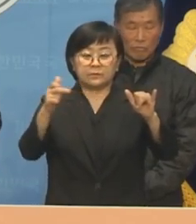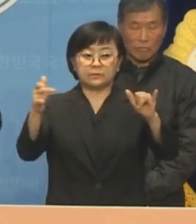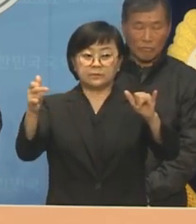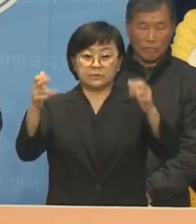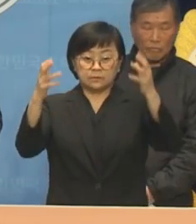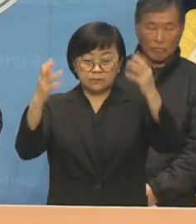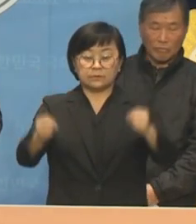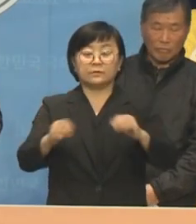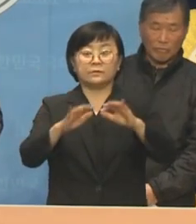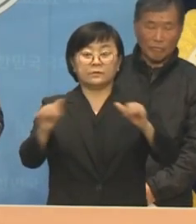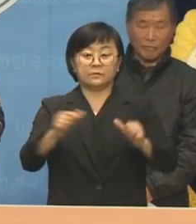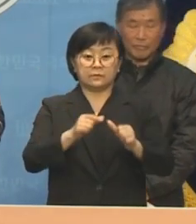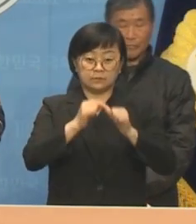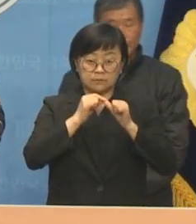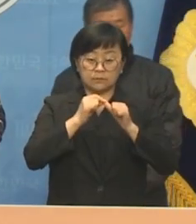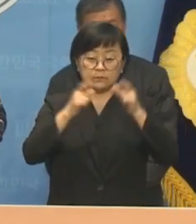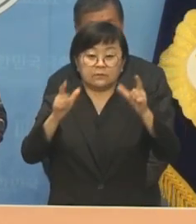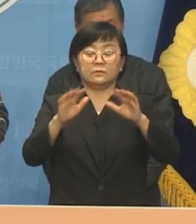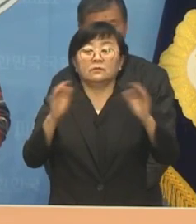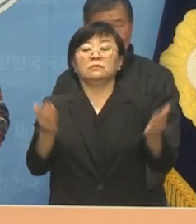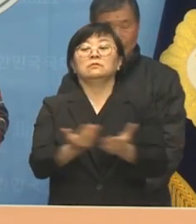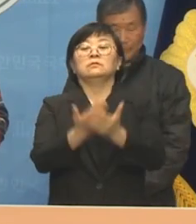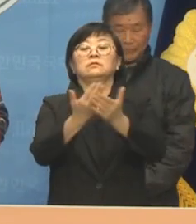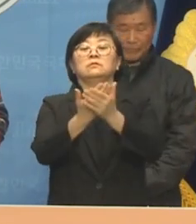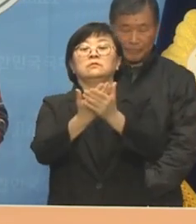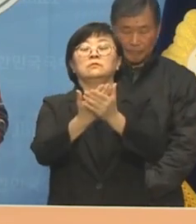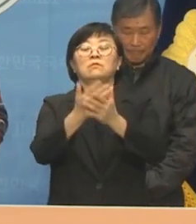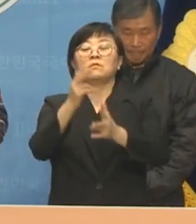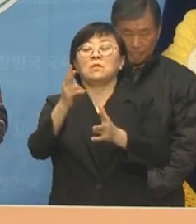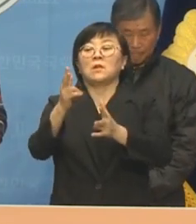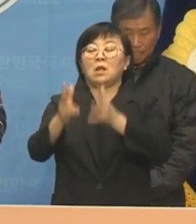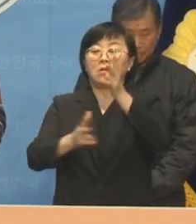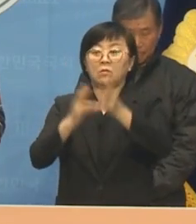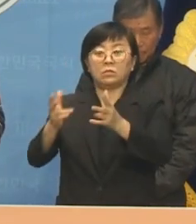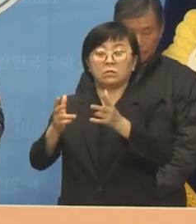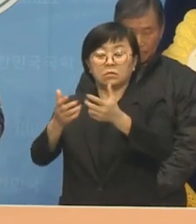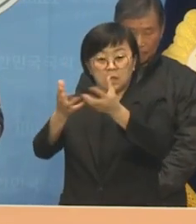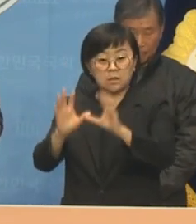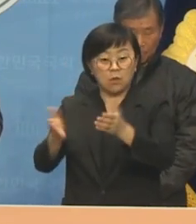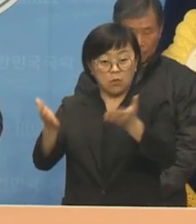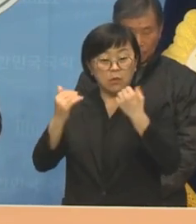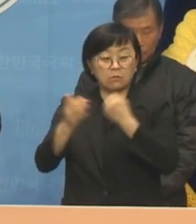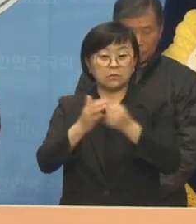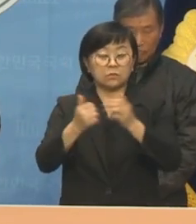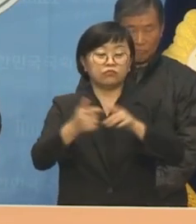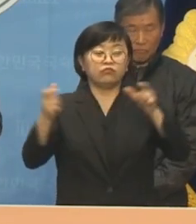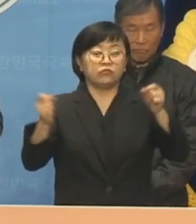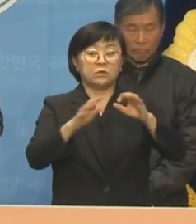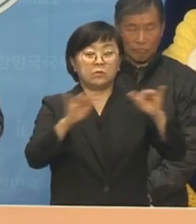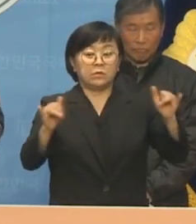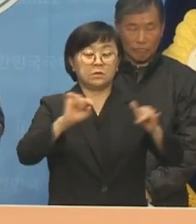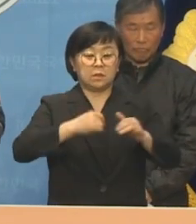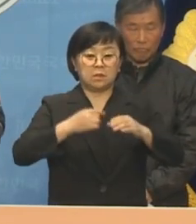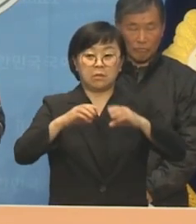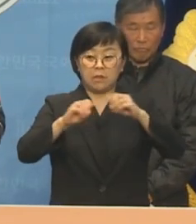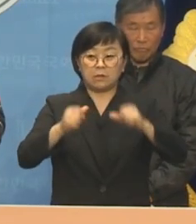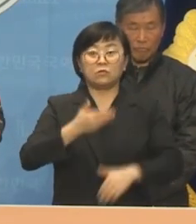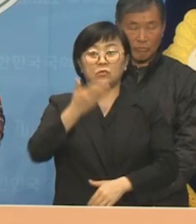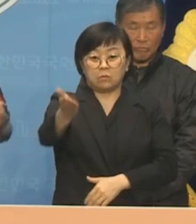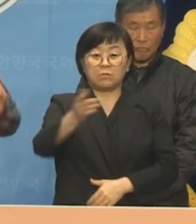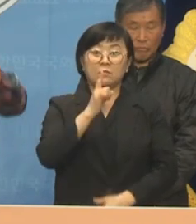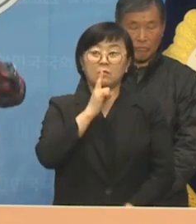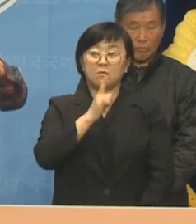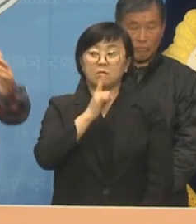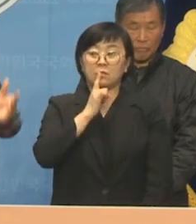많은 사람들을 고용하고 지역 발전에 도움이 되는 산업단지가 온다고 했고 인근에 있는 주민들은 기꺼이 자기의 땅들을 그럼 내놓겠다고